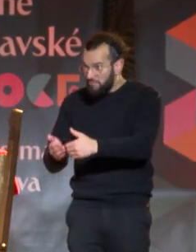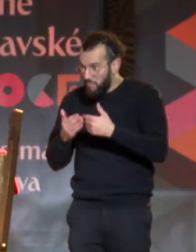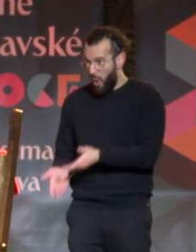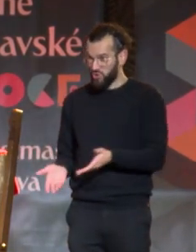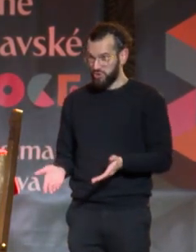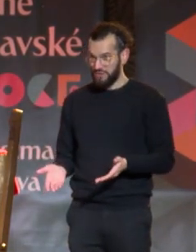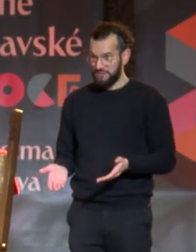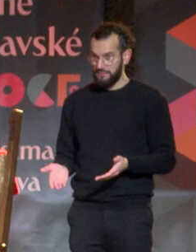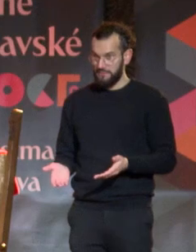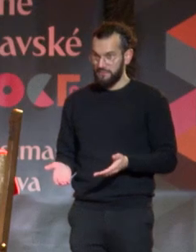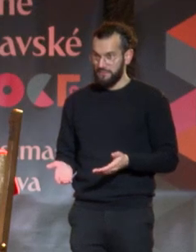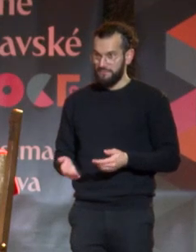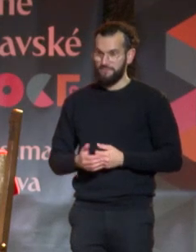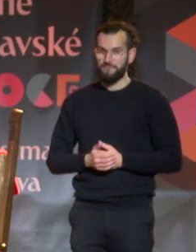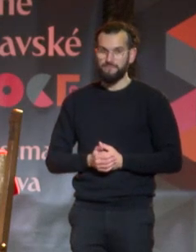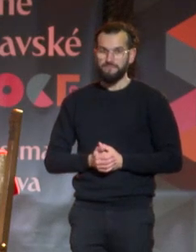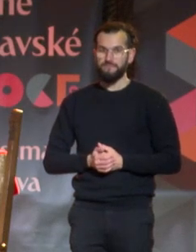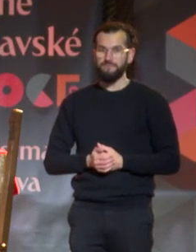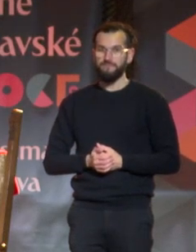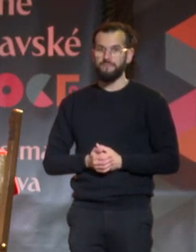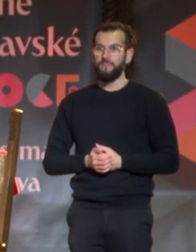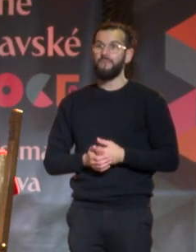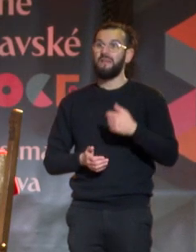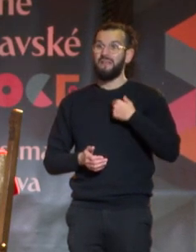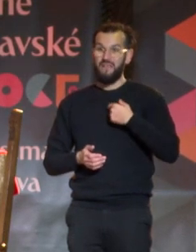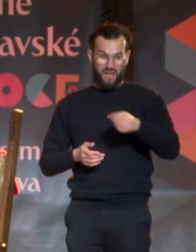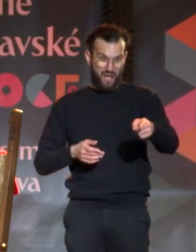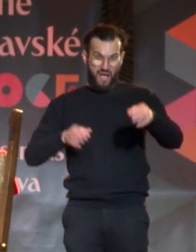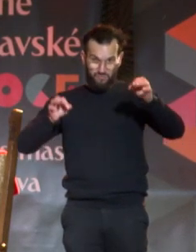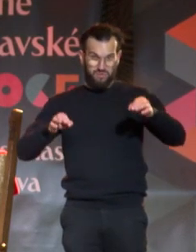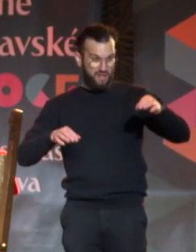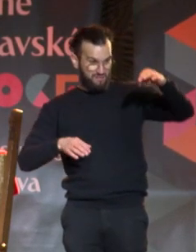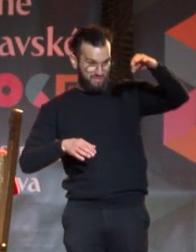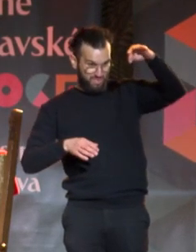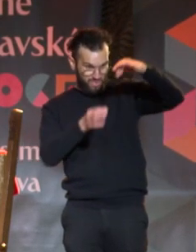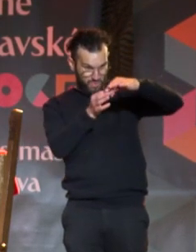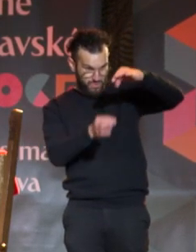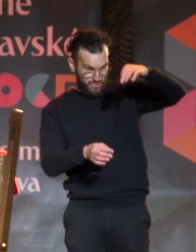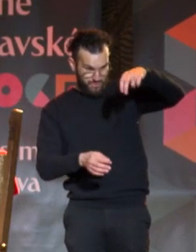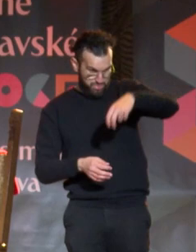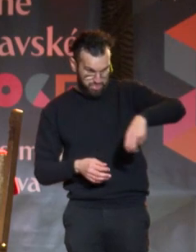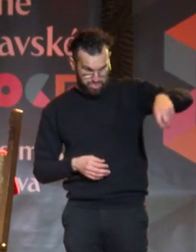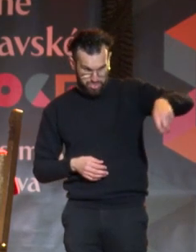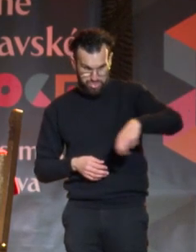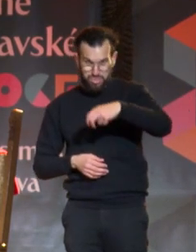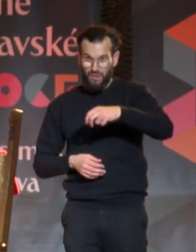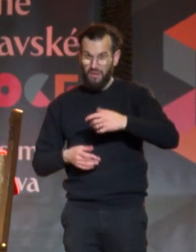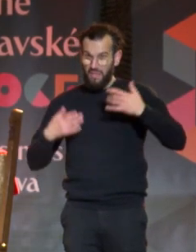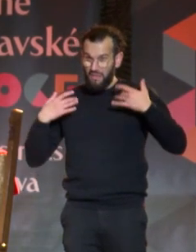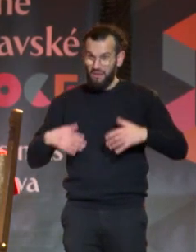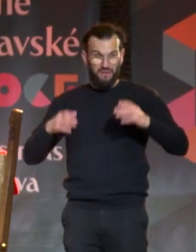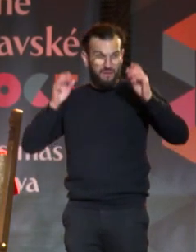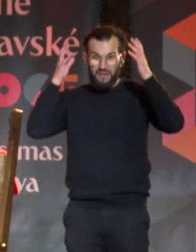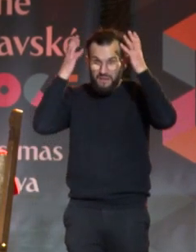Zavrčím nervózne na Slávku. Keď som na chodbe domu takto rozbalený, bez masky, bez kukly, alebo aspoň